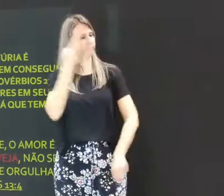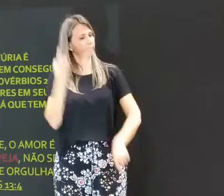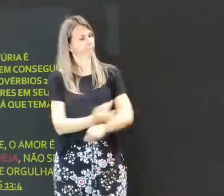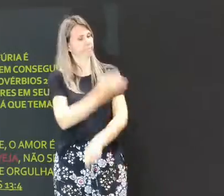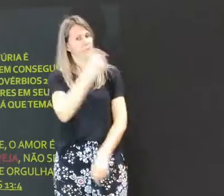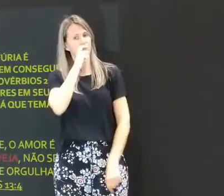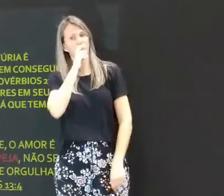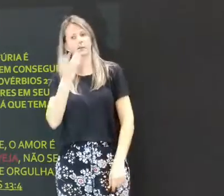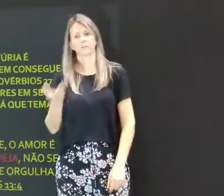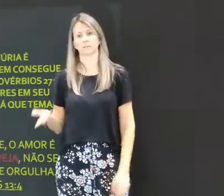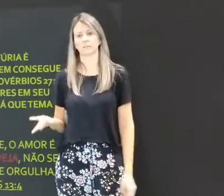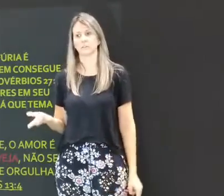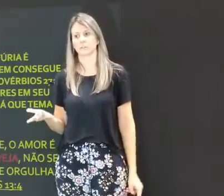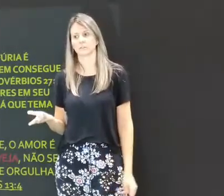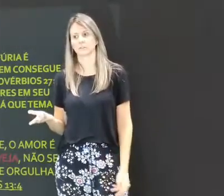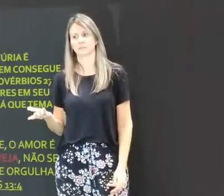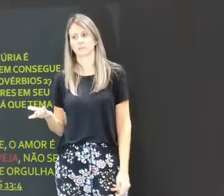consegue suportar